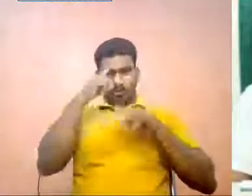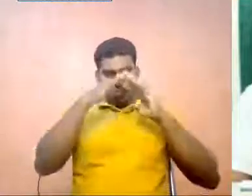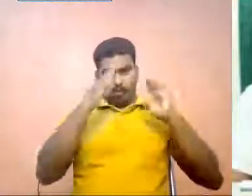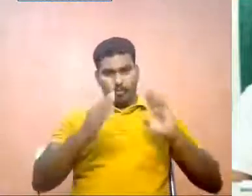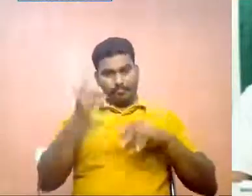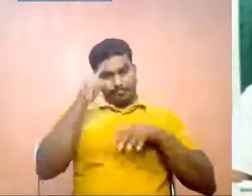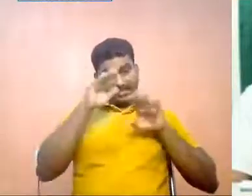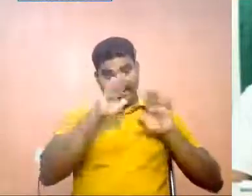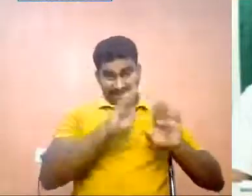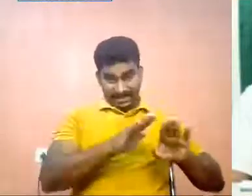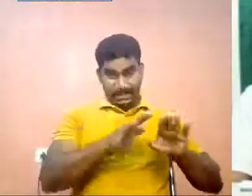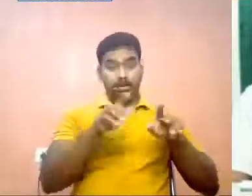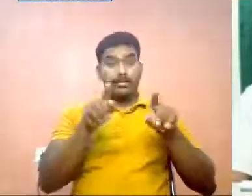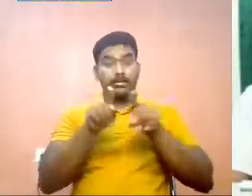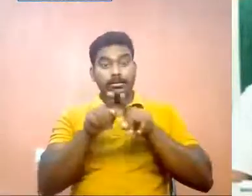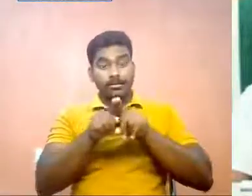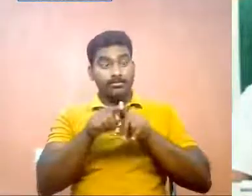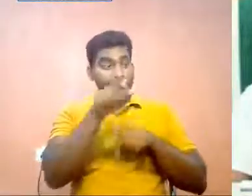രോഗസാധ്യതയുള്ളവർ,